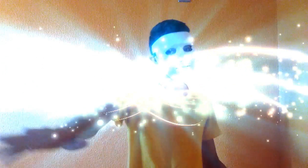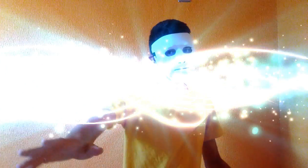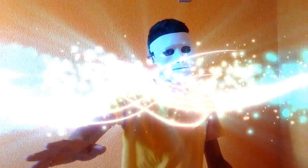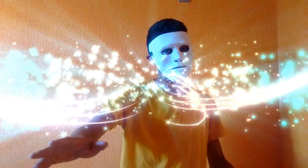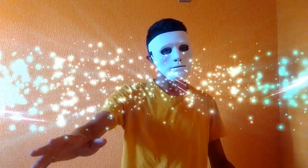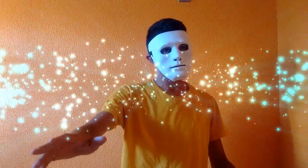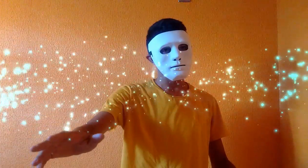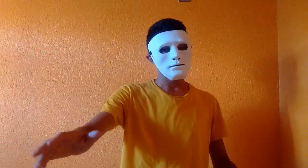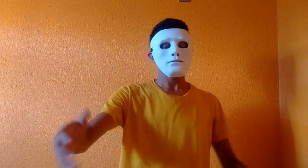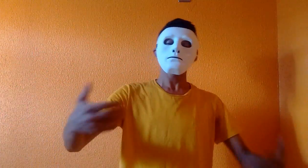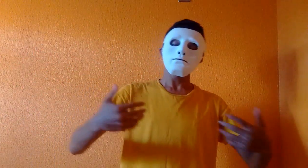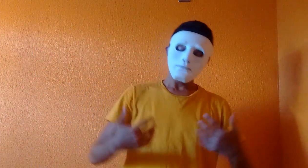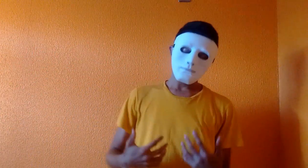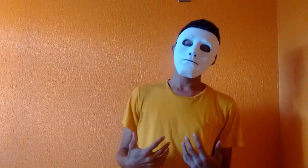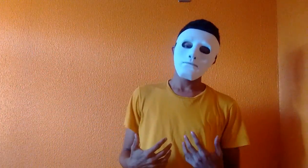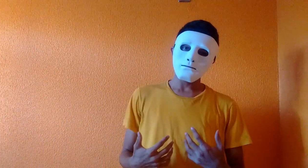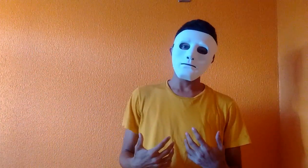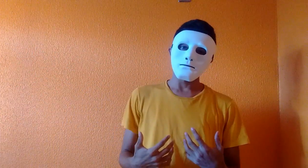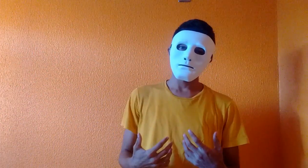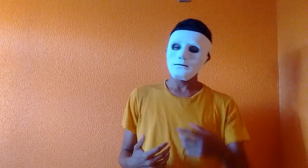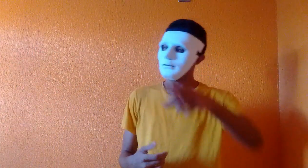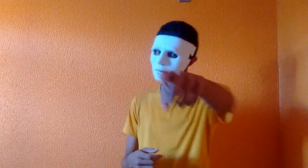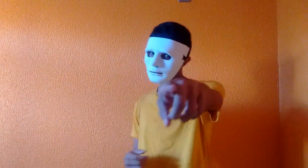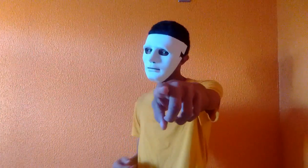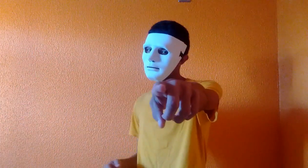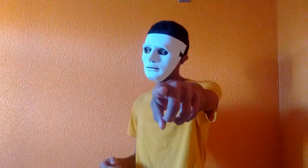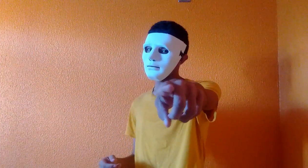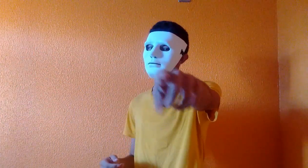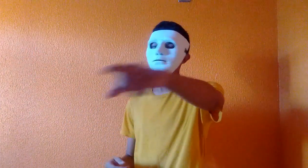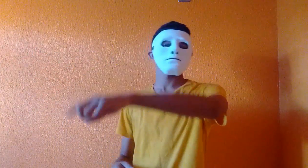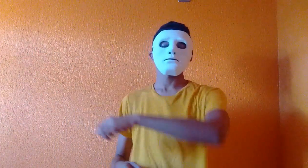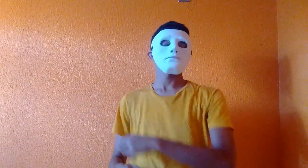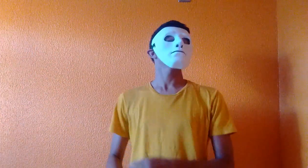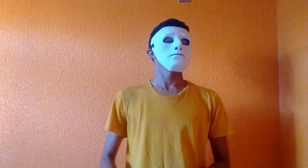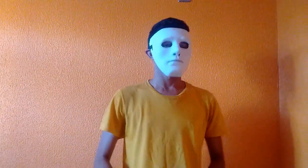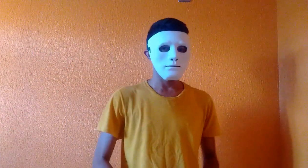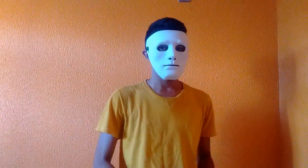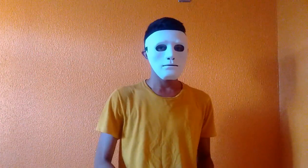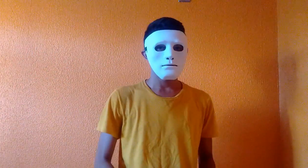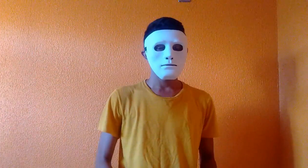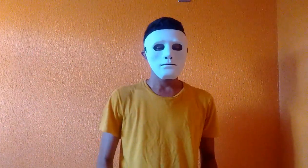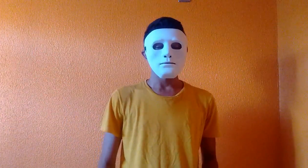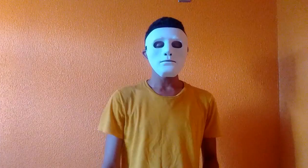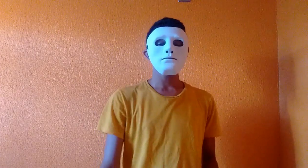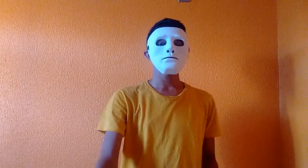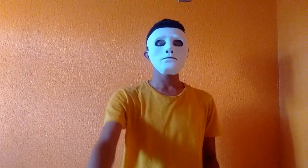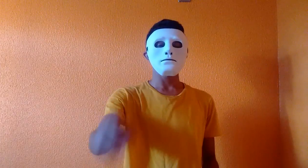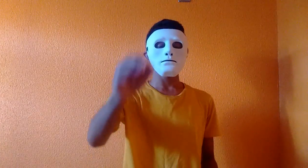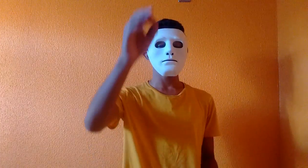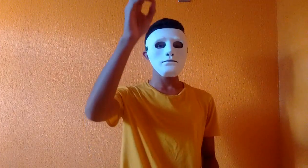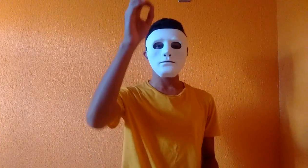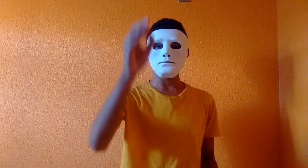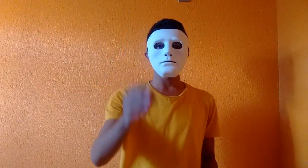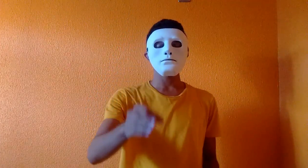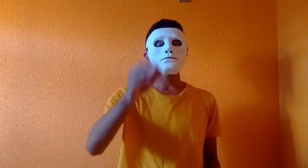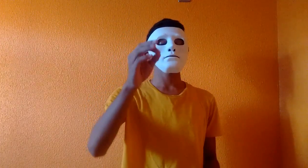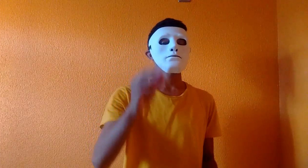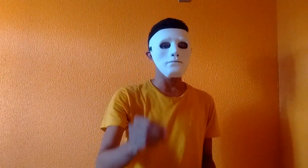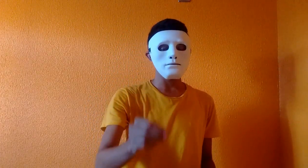Olá pessoal, eu sou o VT e esse é o canal Estação Power. Hoje vamos falar de coisas ocultas